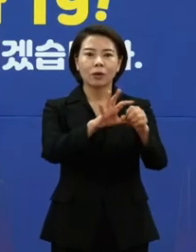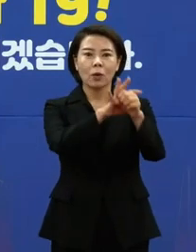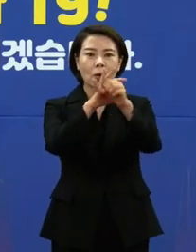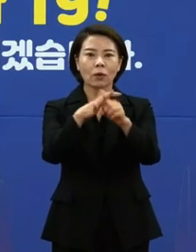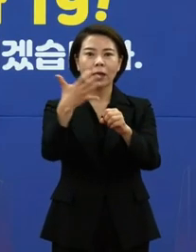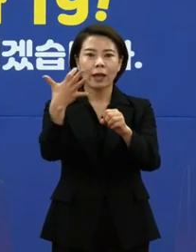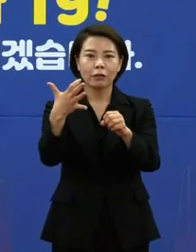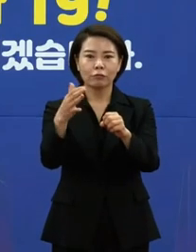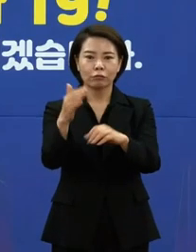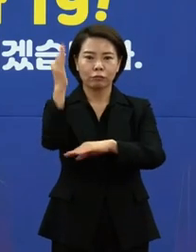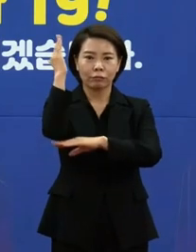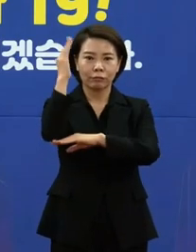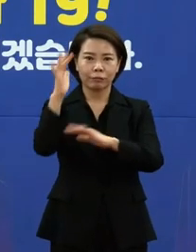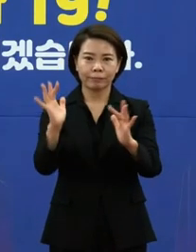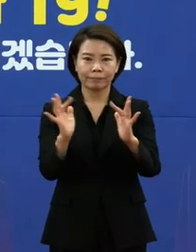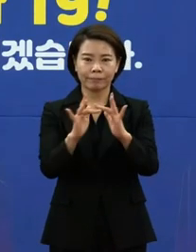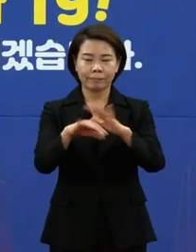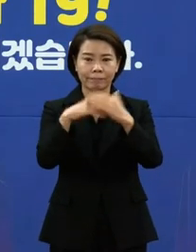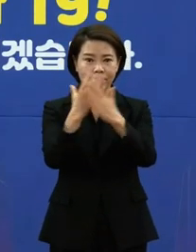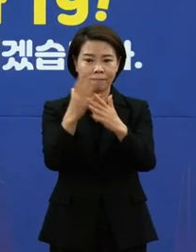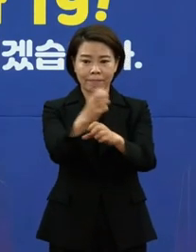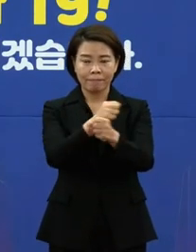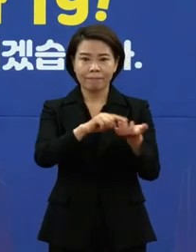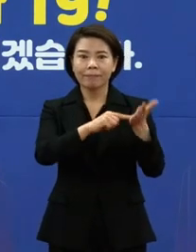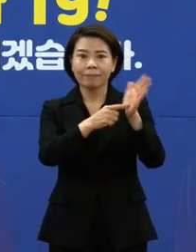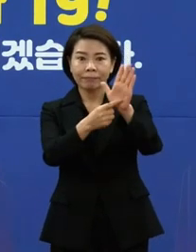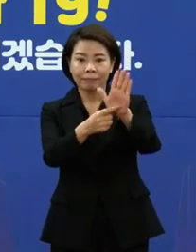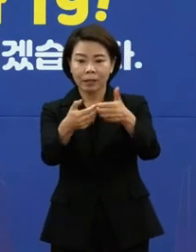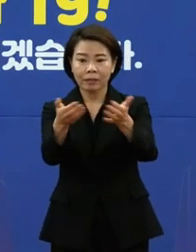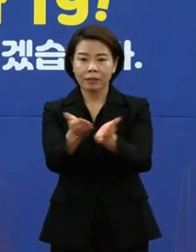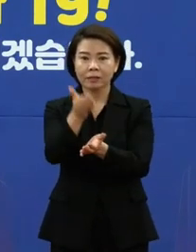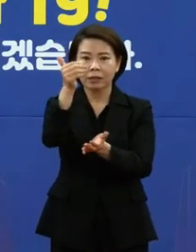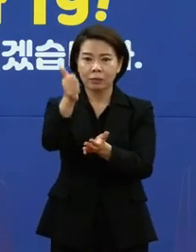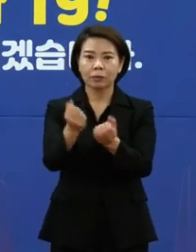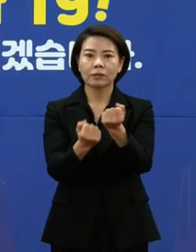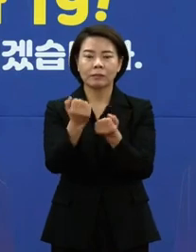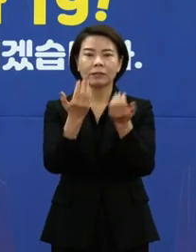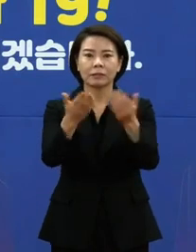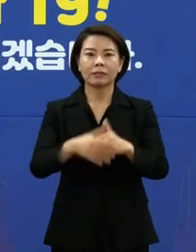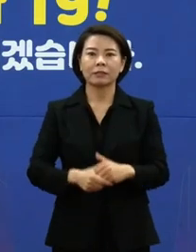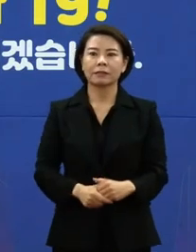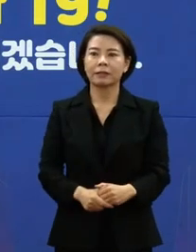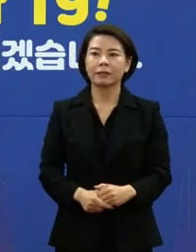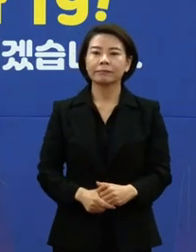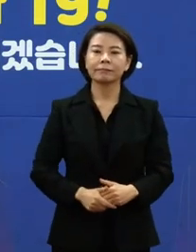온라인 브리핑을 시작하겠습니다. 방역총괄과장으로부터 설명이 있겠습니다.